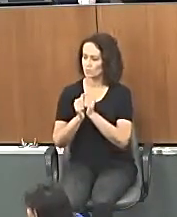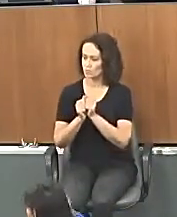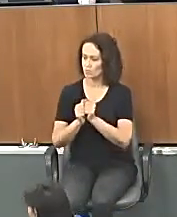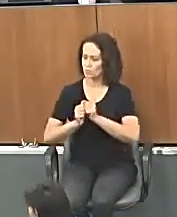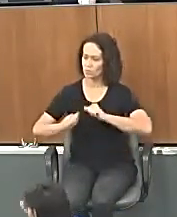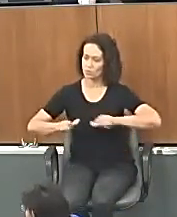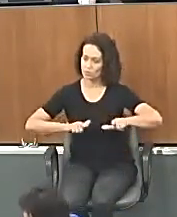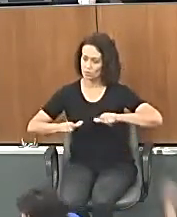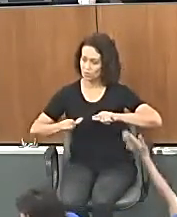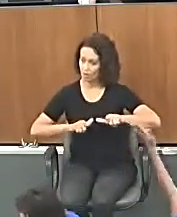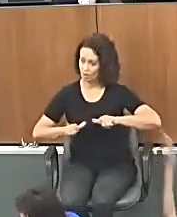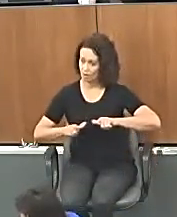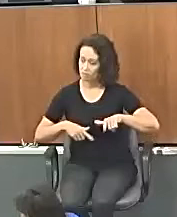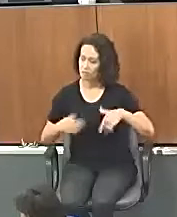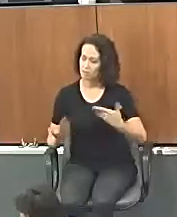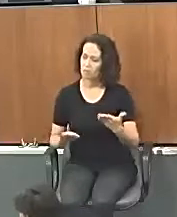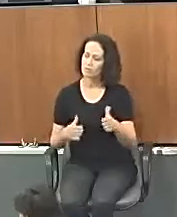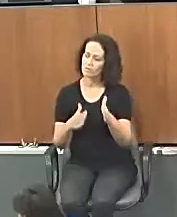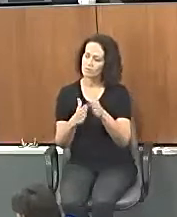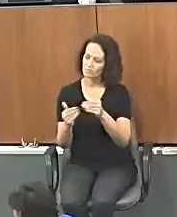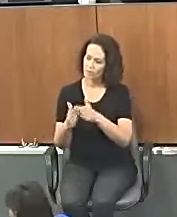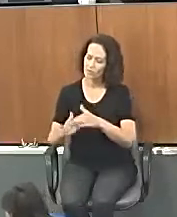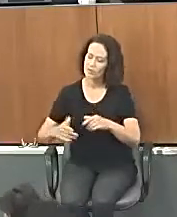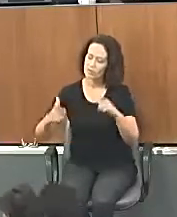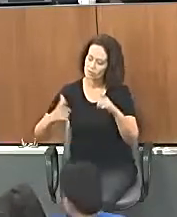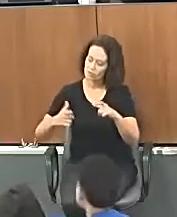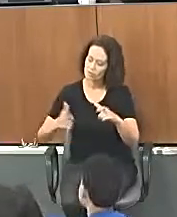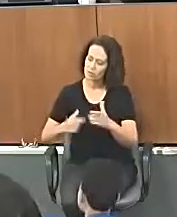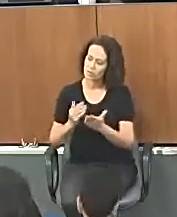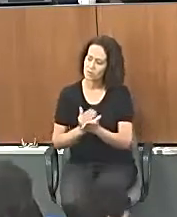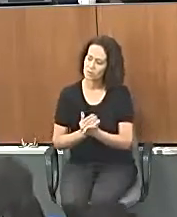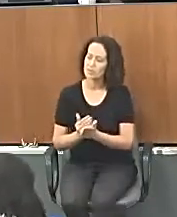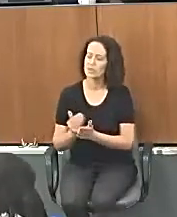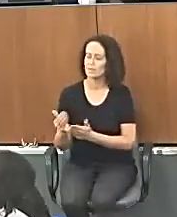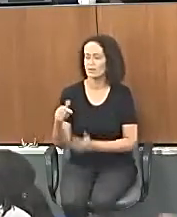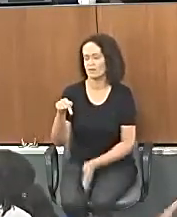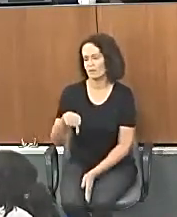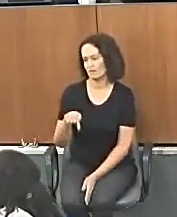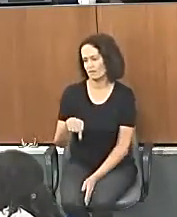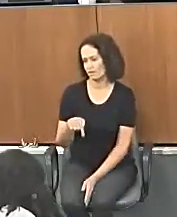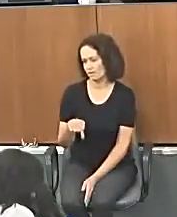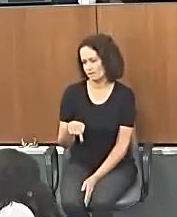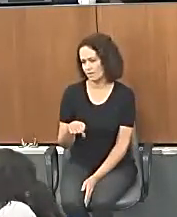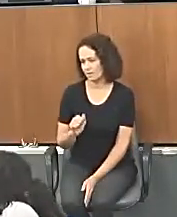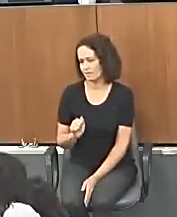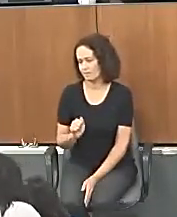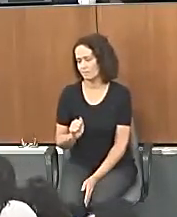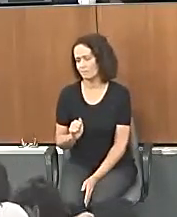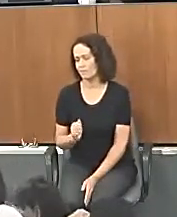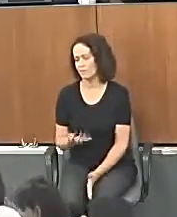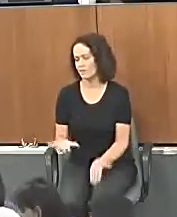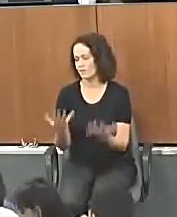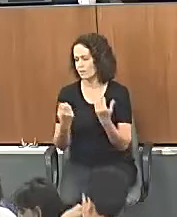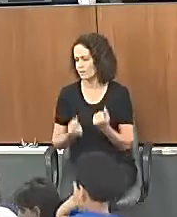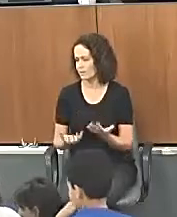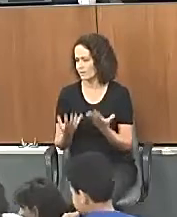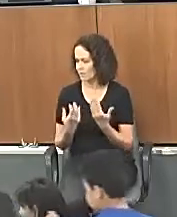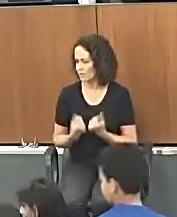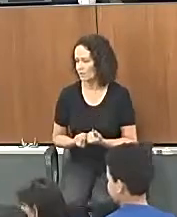peça ele agora para conseguir esse espaço a gente implantar sejusc que a sejus que ela vai atender a todas as